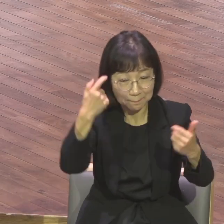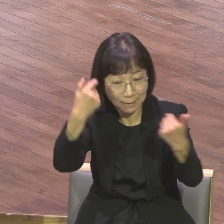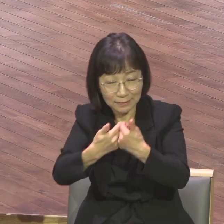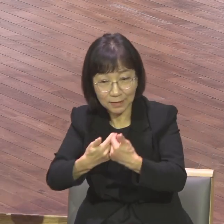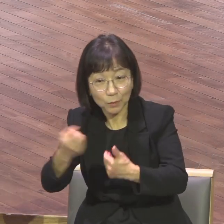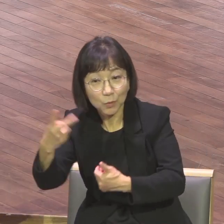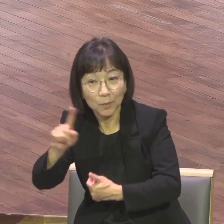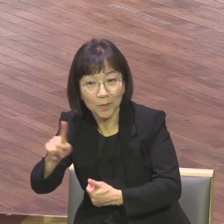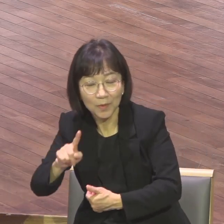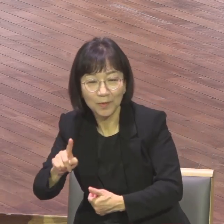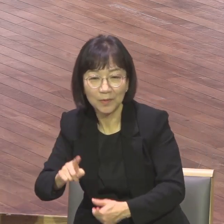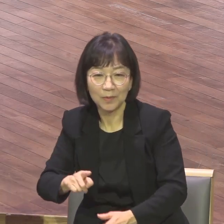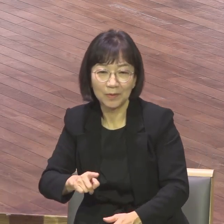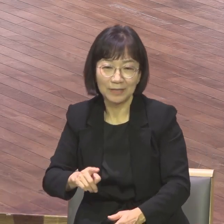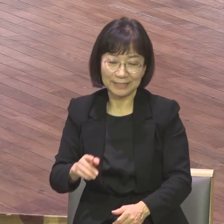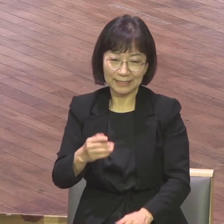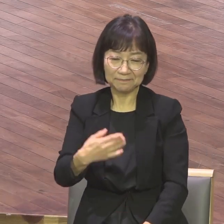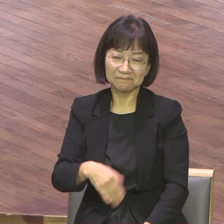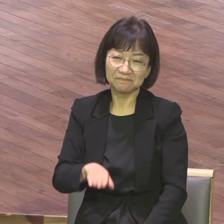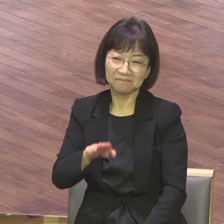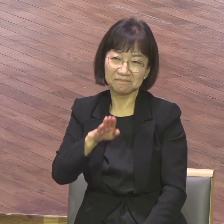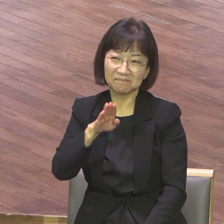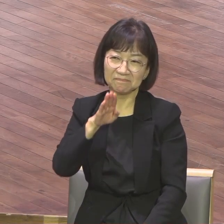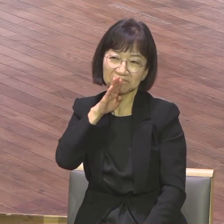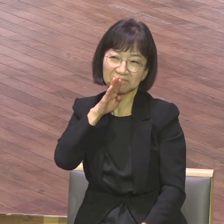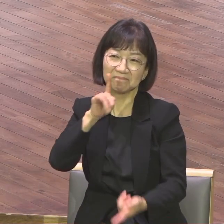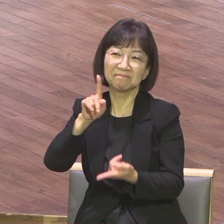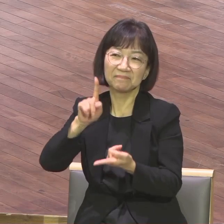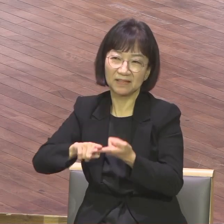반대말은 당연하게 여기는 것.